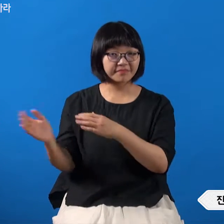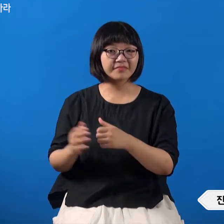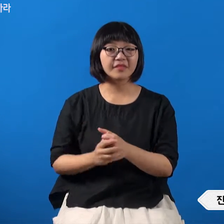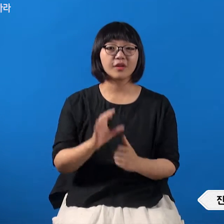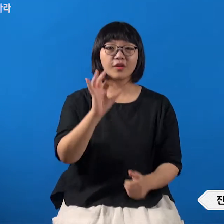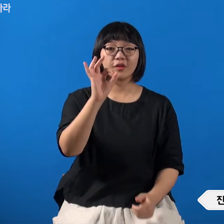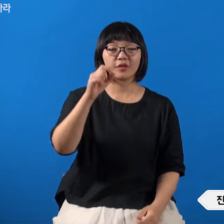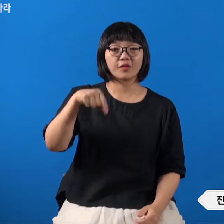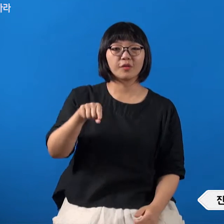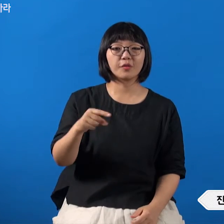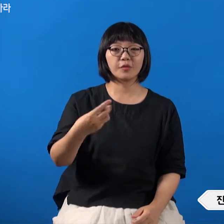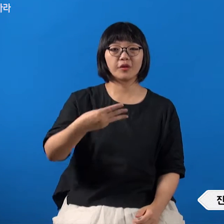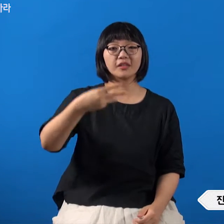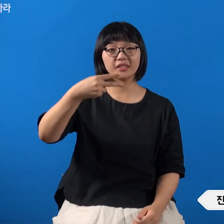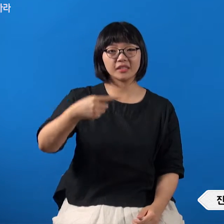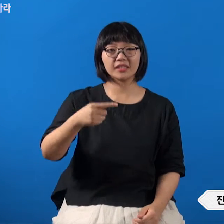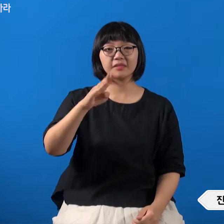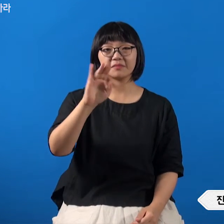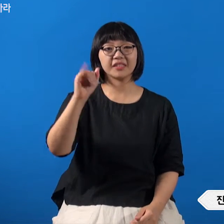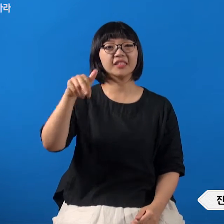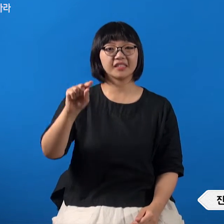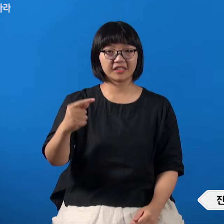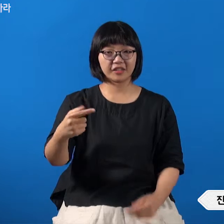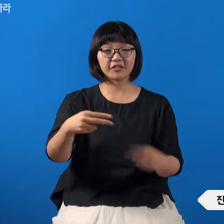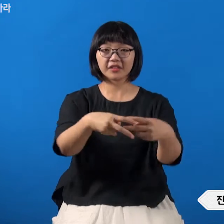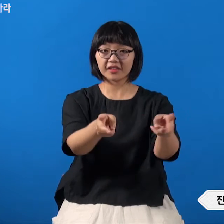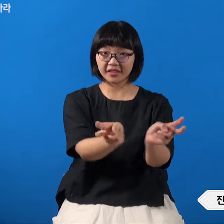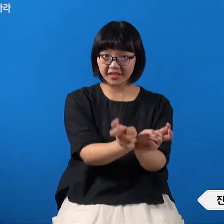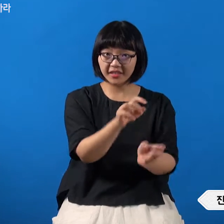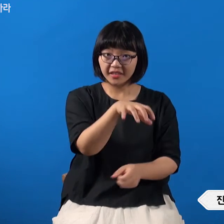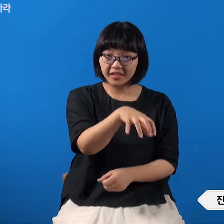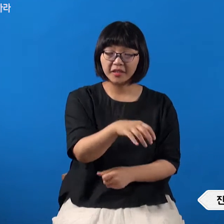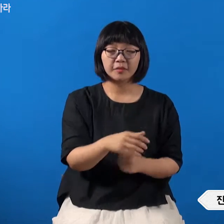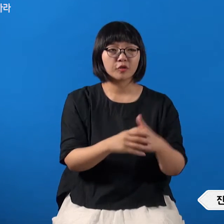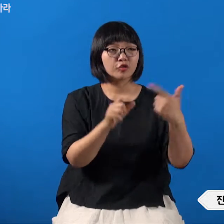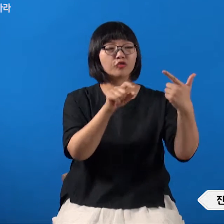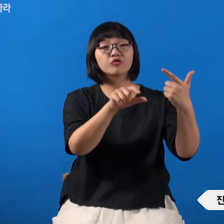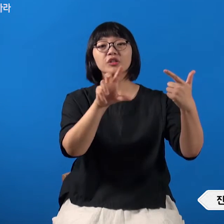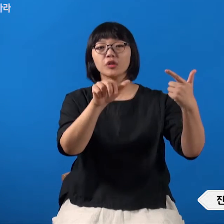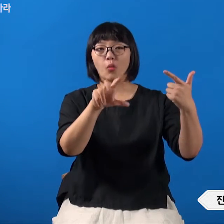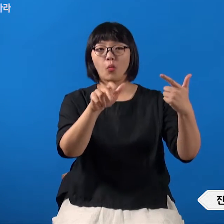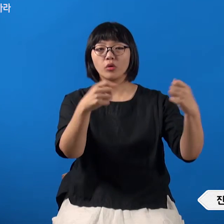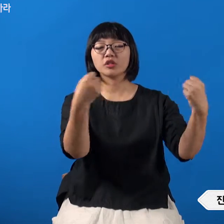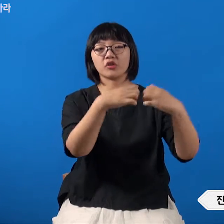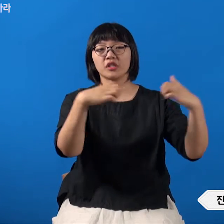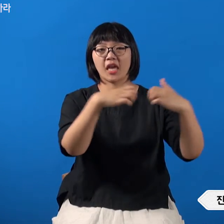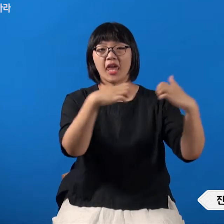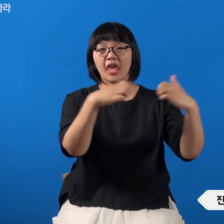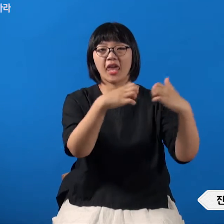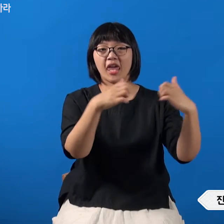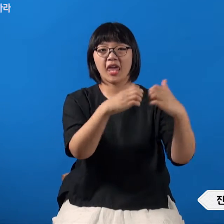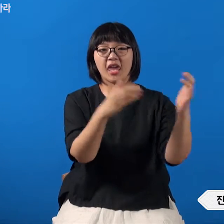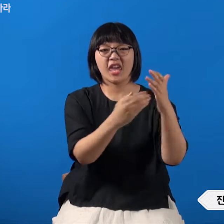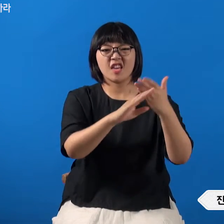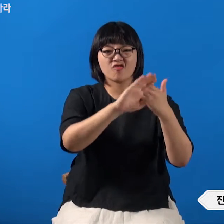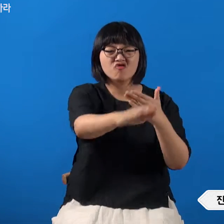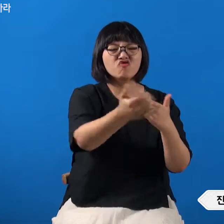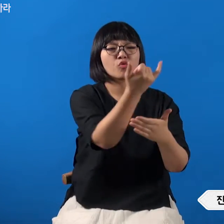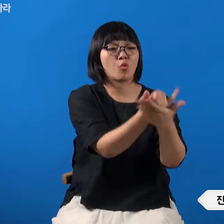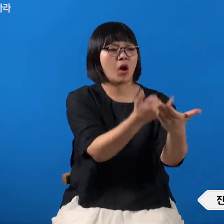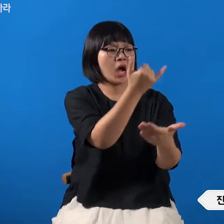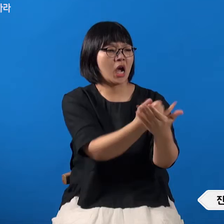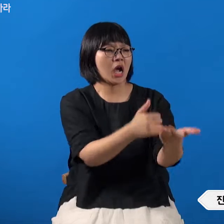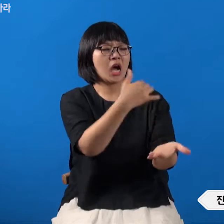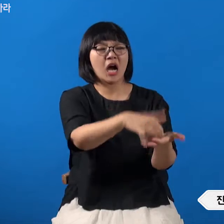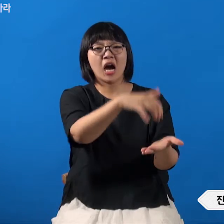한국에서 시작되었습니다. 6.25 직후에 많은 전쟁 고아들을 향해 시작된 이 월드 비전, 이